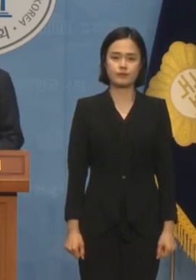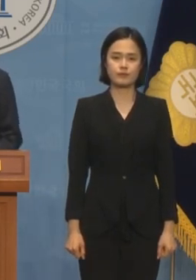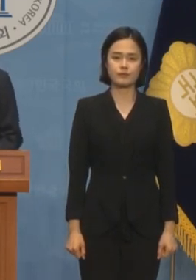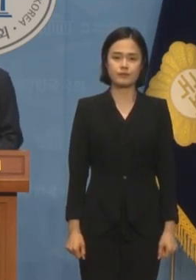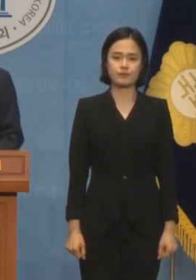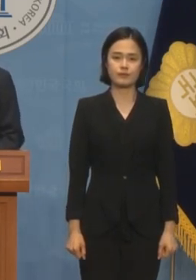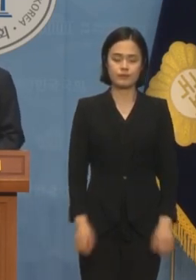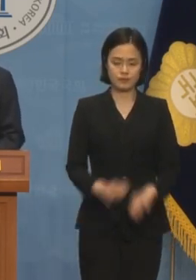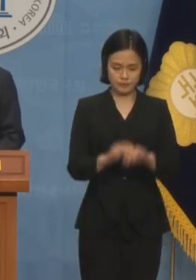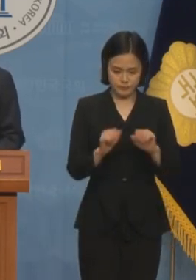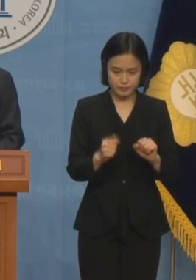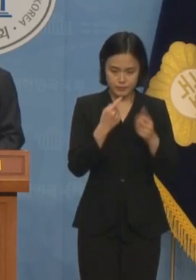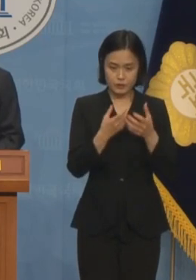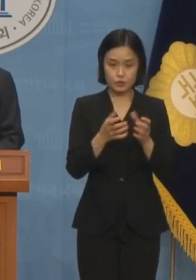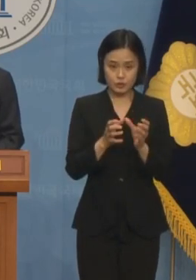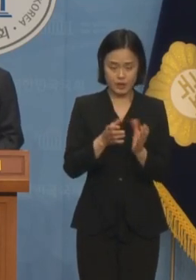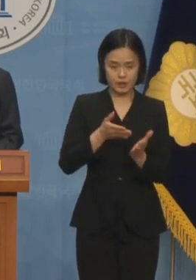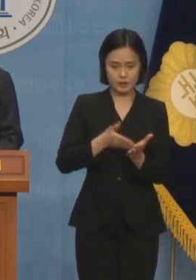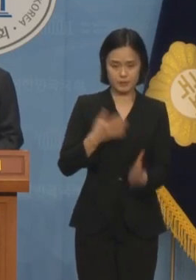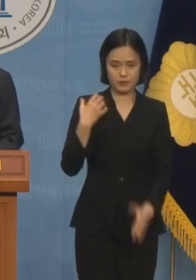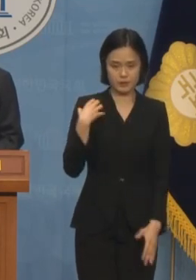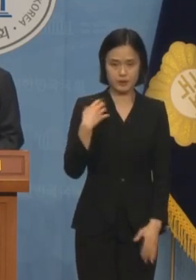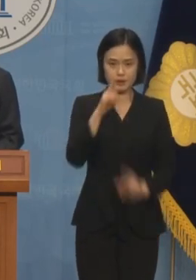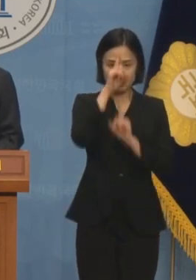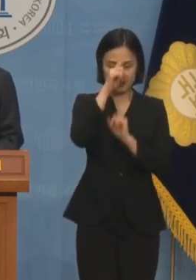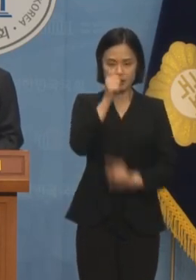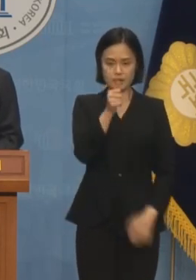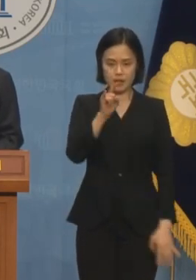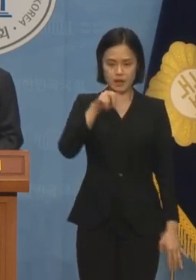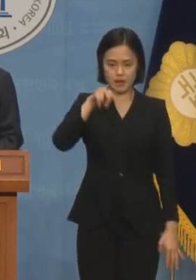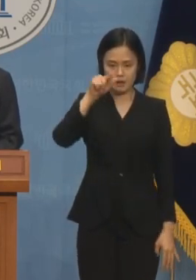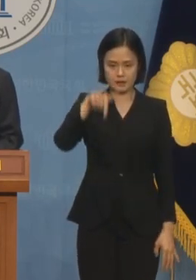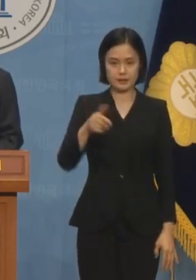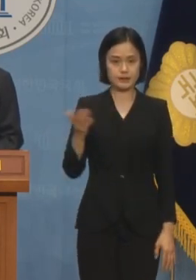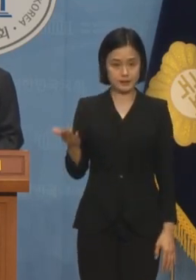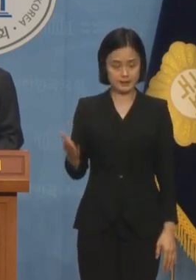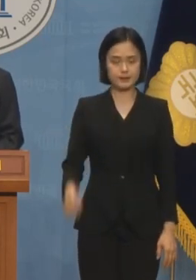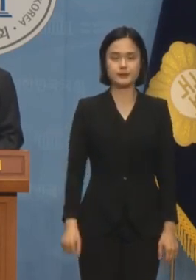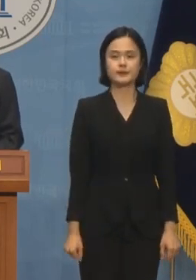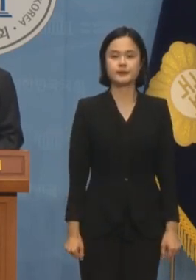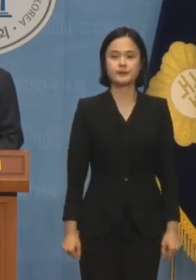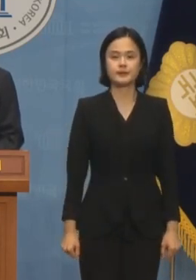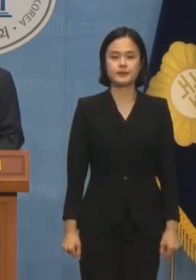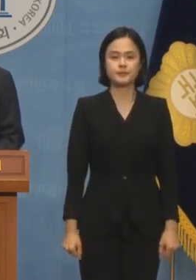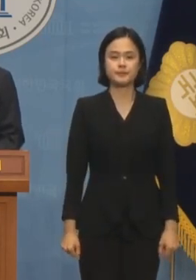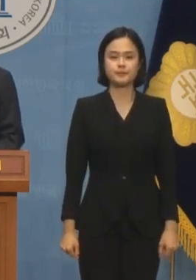네, 더불어민주당 수석대변인 이해식입니다. 오늘 오후 브리핑 하도록 하겠습니다.